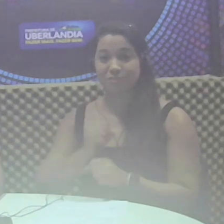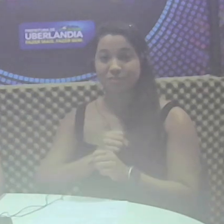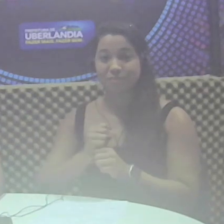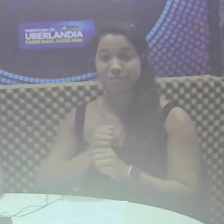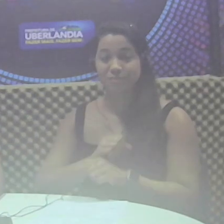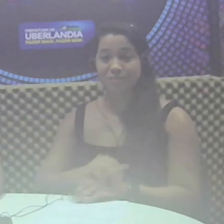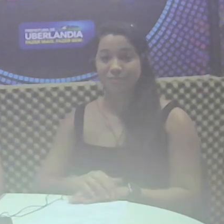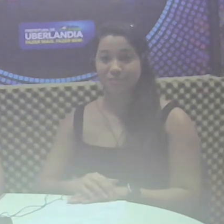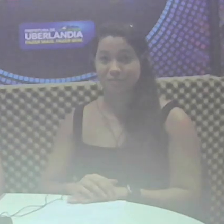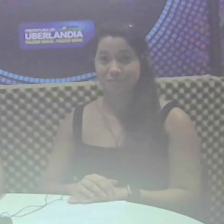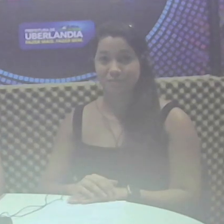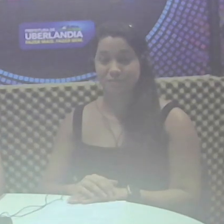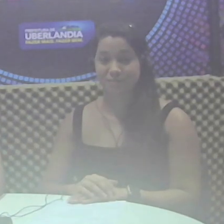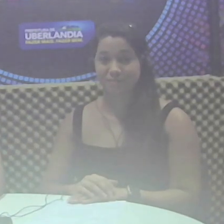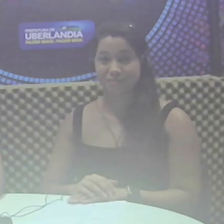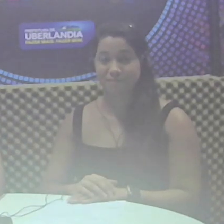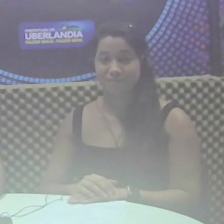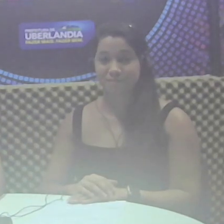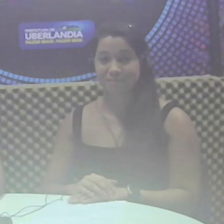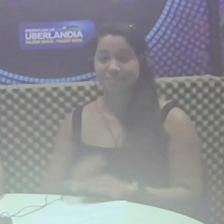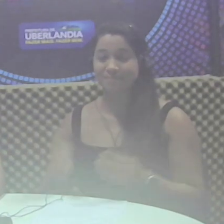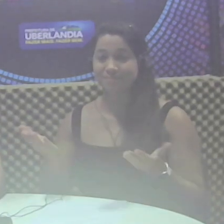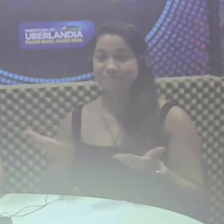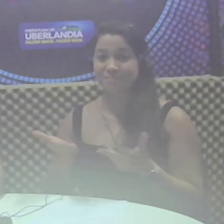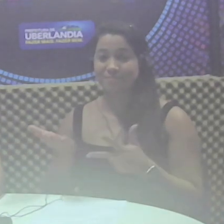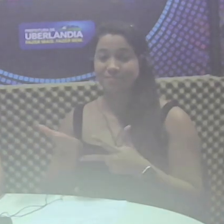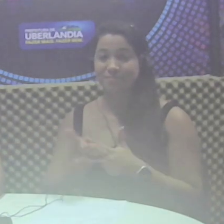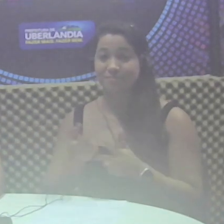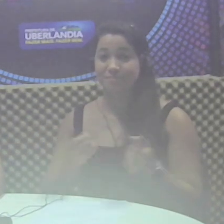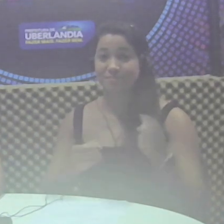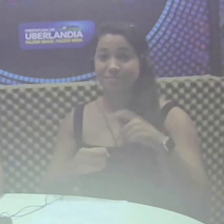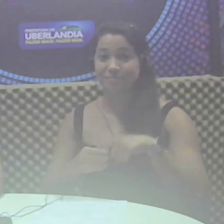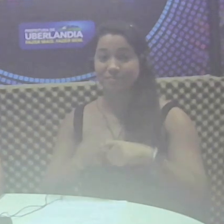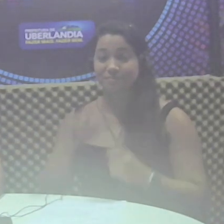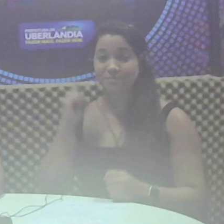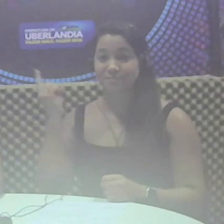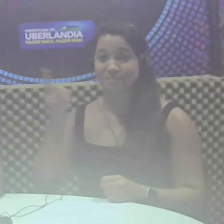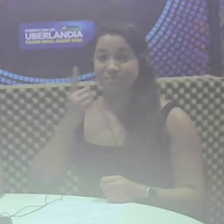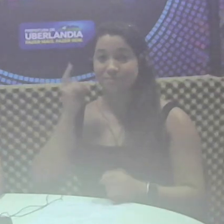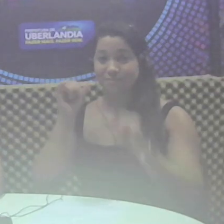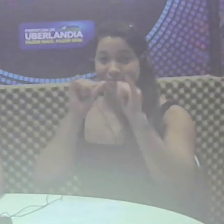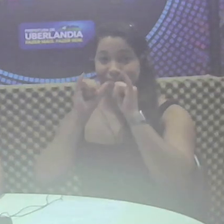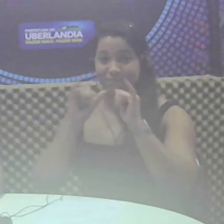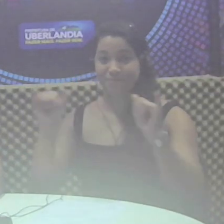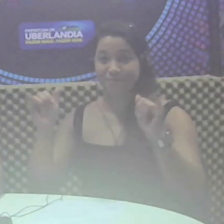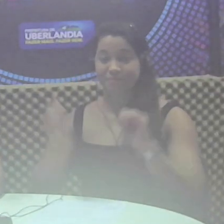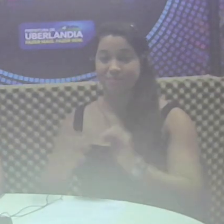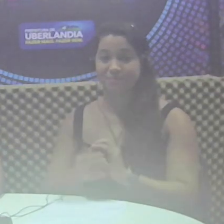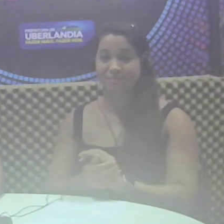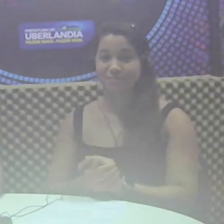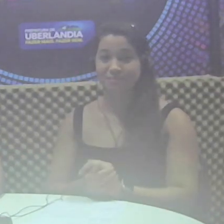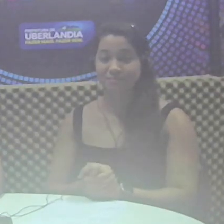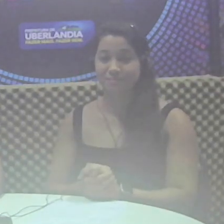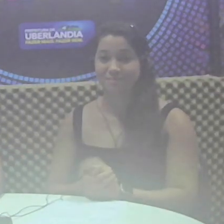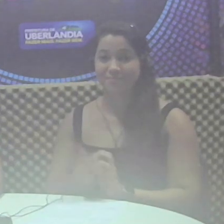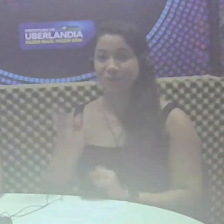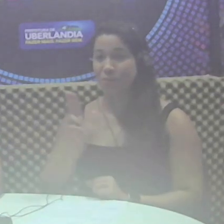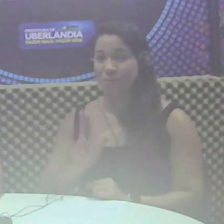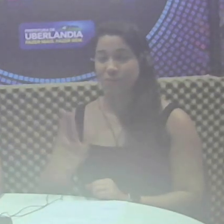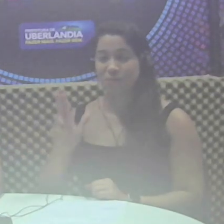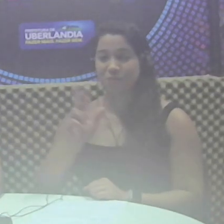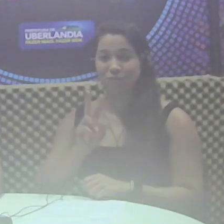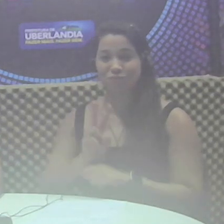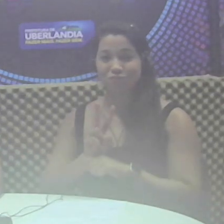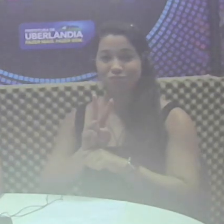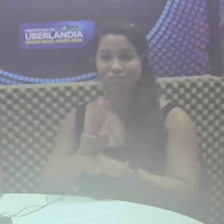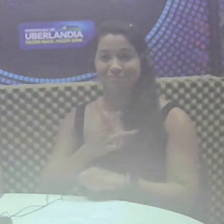anos. Agora vamos para um rápido intervalo, já voltamos com o Giro de Notícias. Em Uberlândia, tem cuidado com a